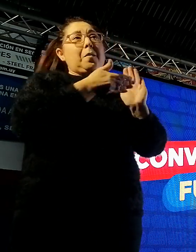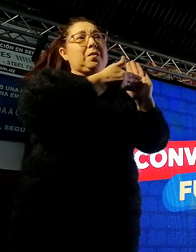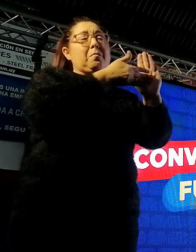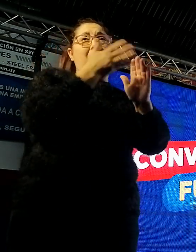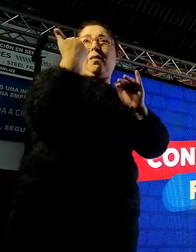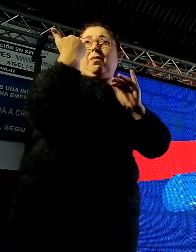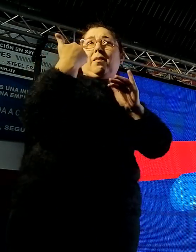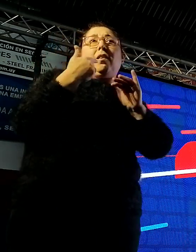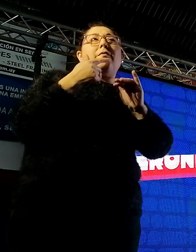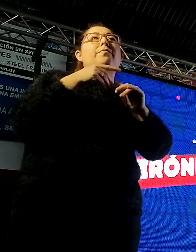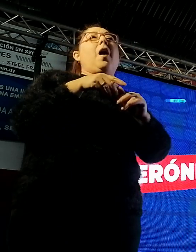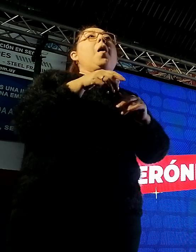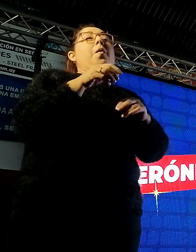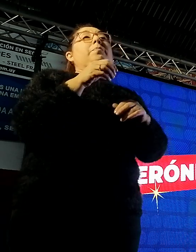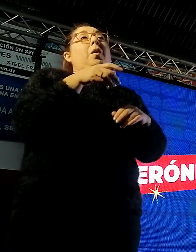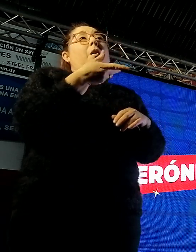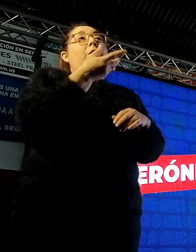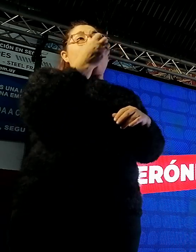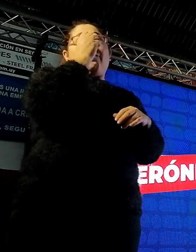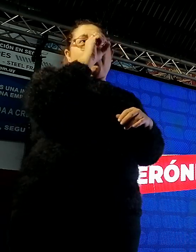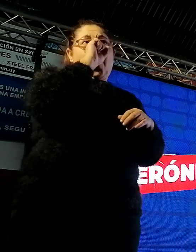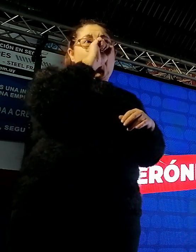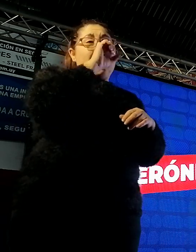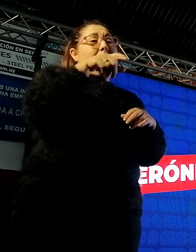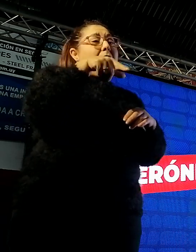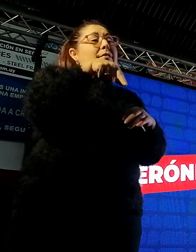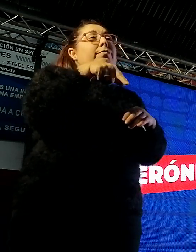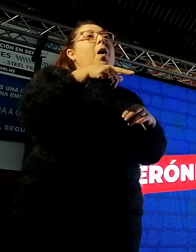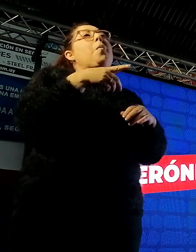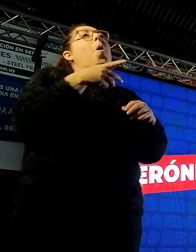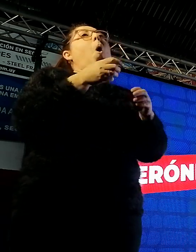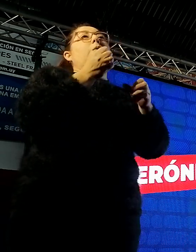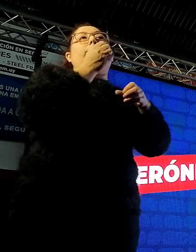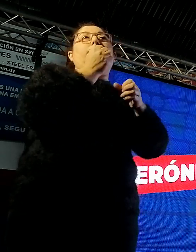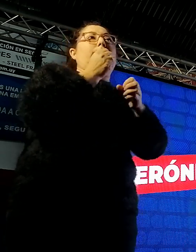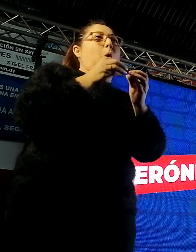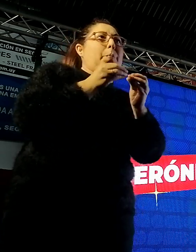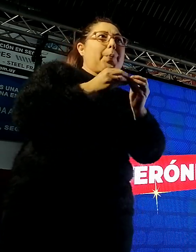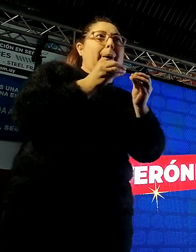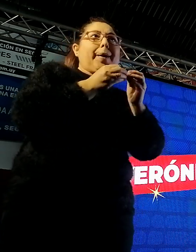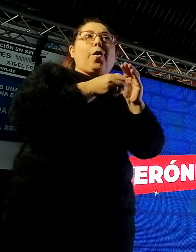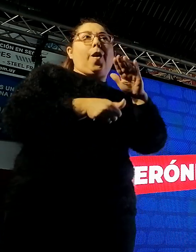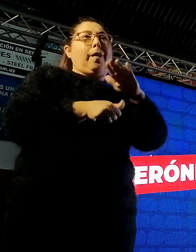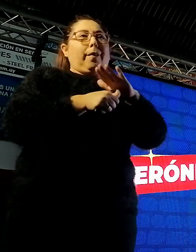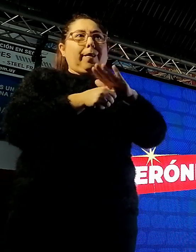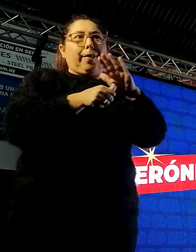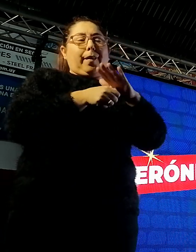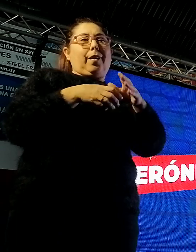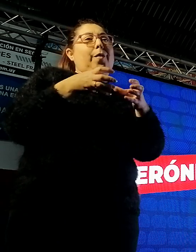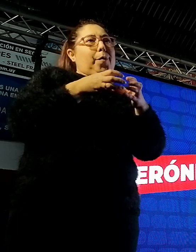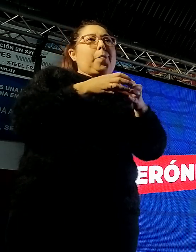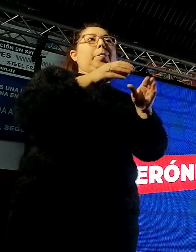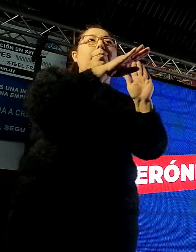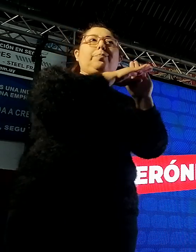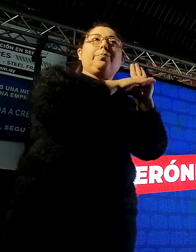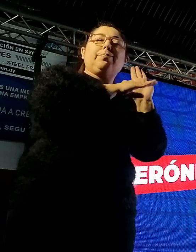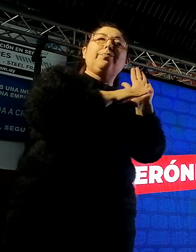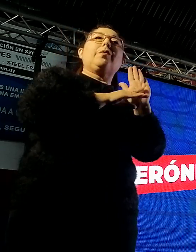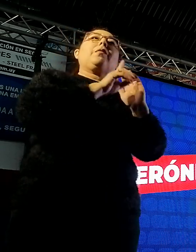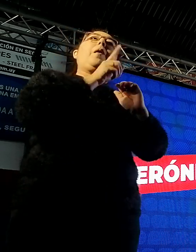unos días en Florida y que tuvo el liderazgo de Ricardo y de Álvaro desde la presidencia de la comisión de programa que contó con la